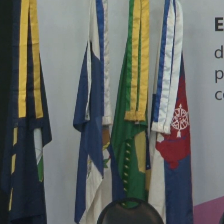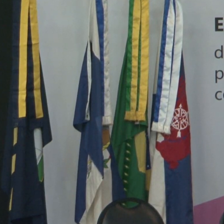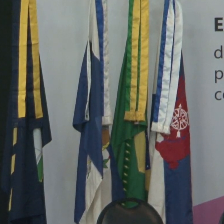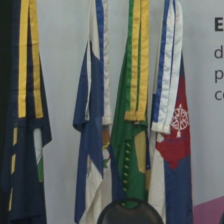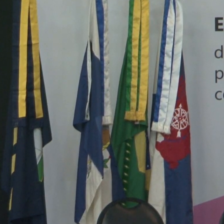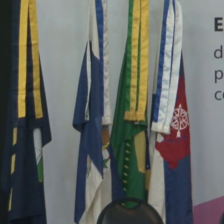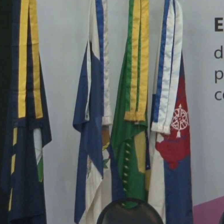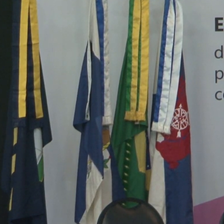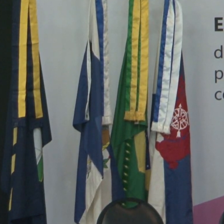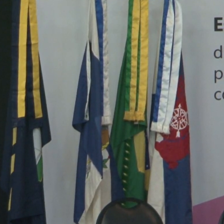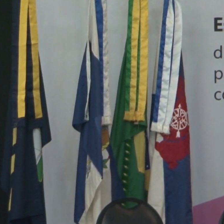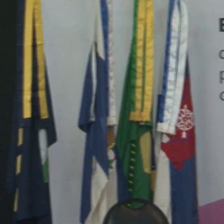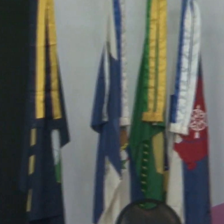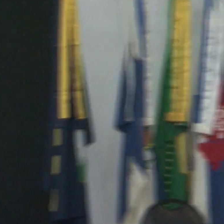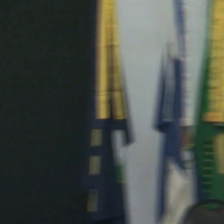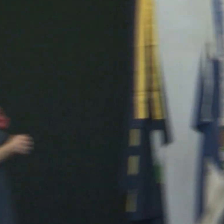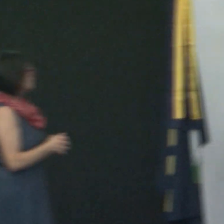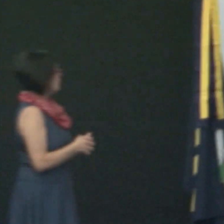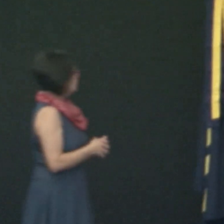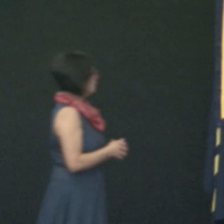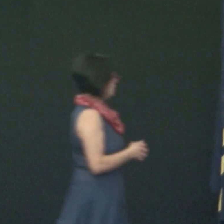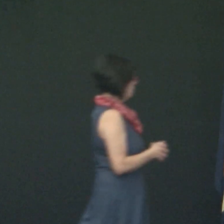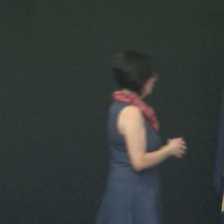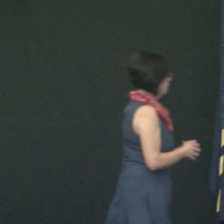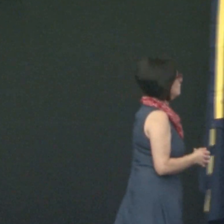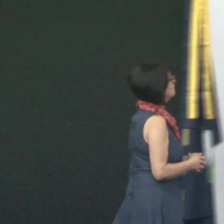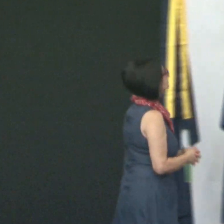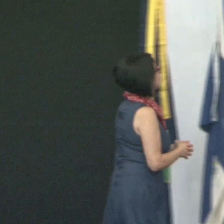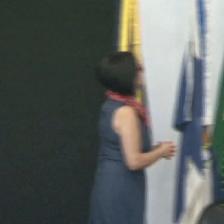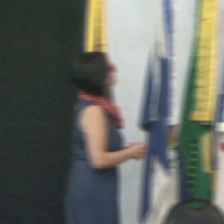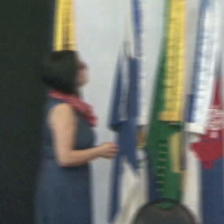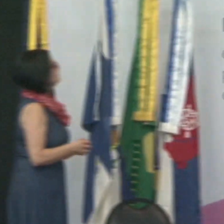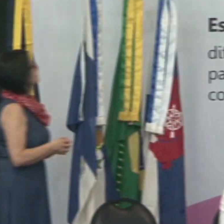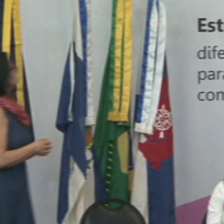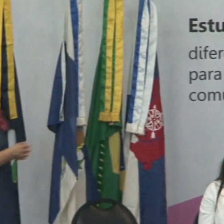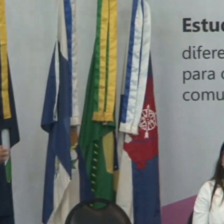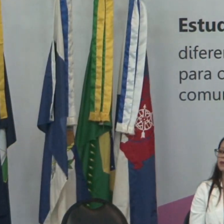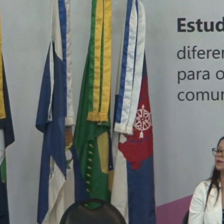Por favor, podem voltar com o PowerPoint.